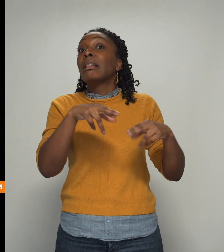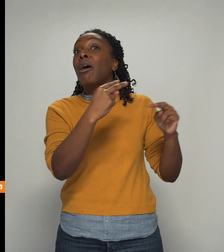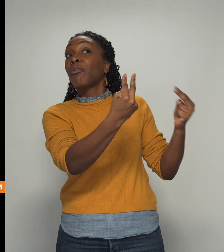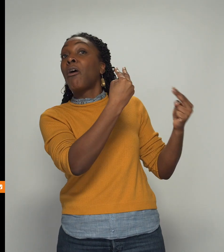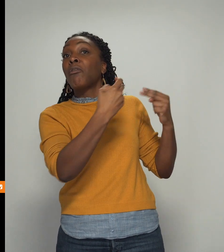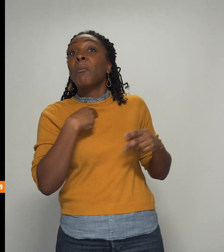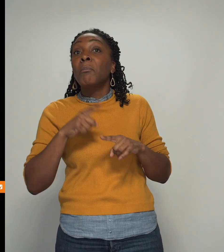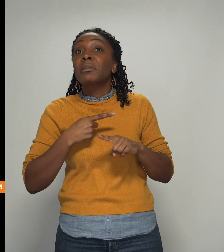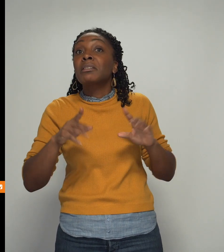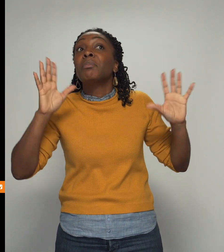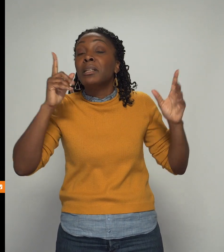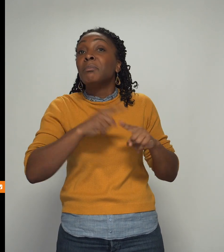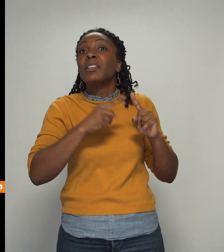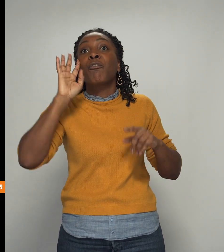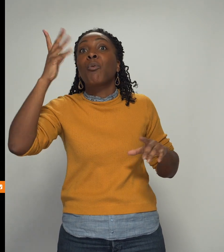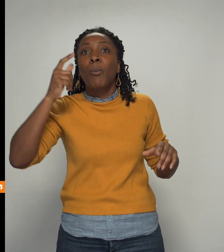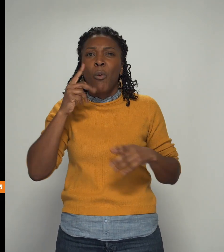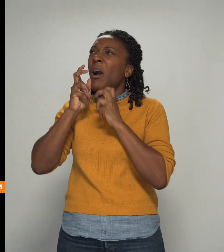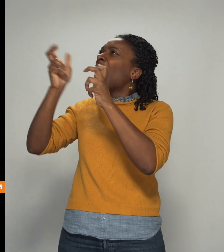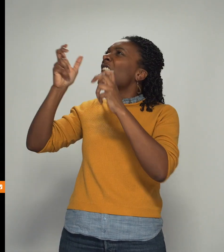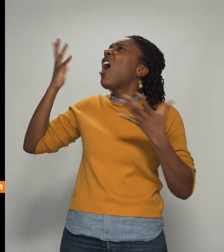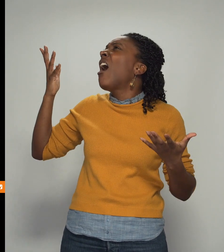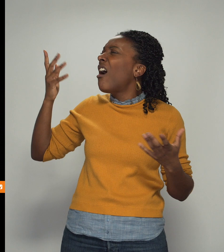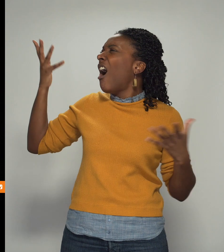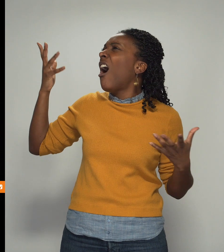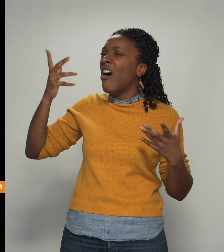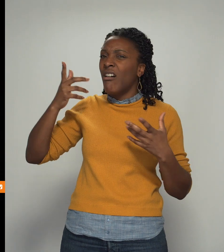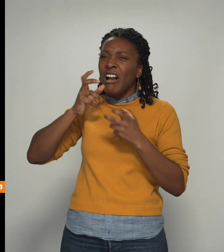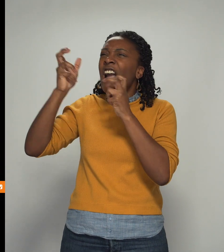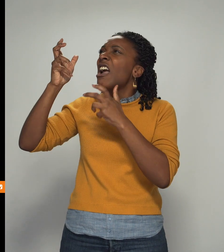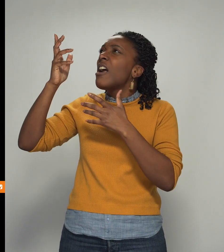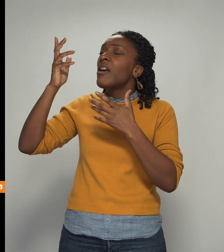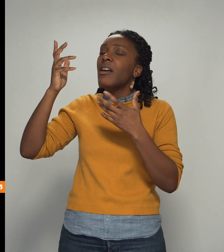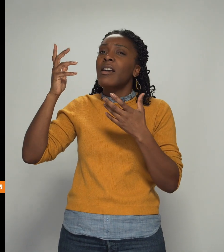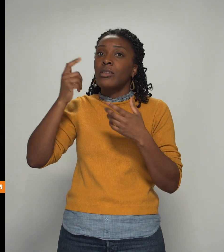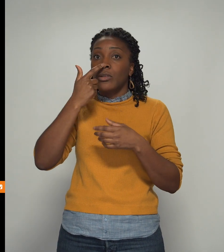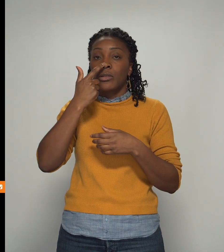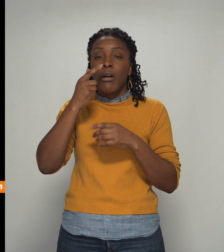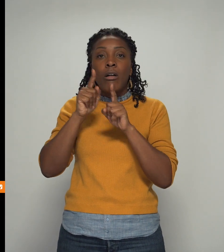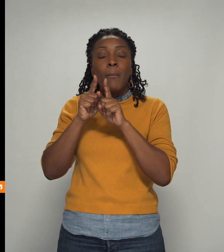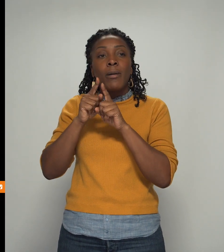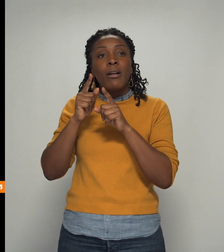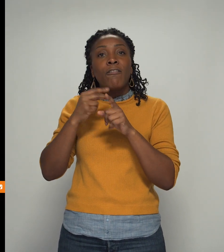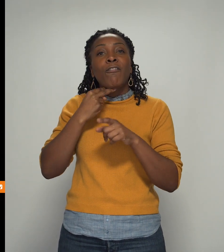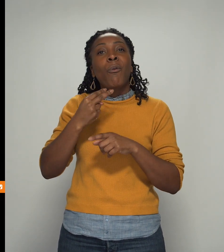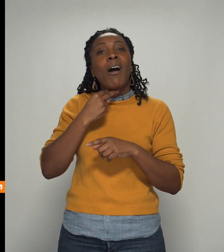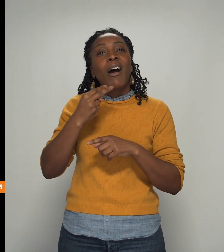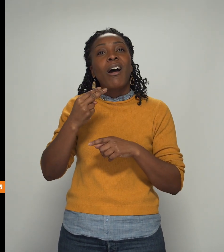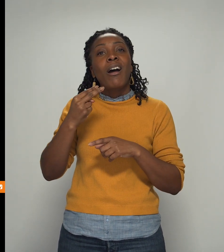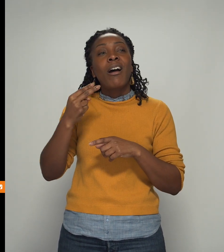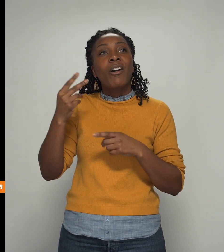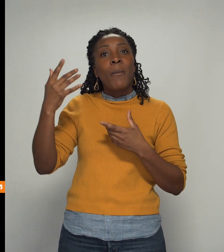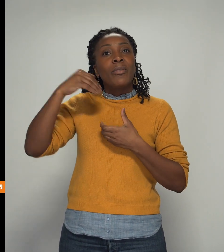la rue. Et je crie à Dieu, je hurle à Dieu, et en même temps que je hurle à Dieu, j'ai l'impression que j'entends cette voix intérieure qui me dit